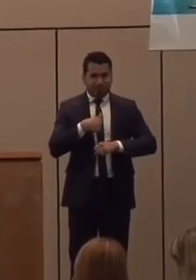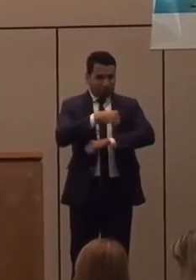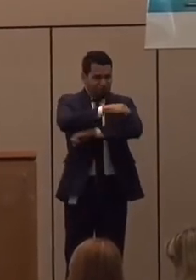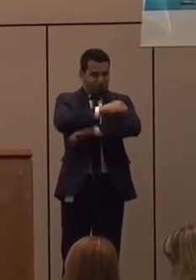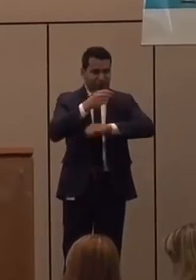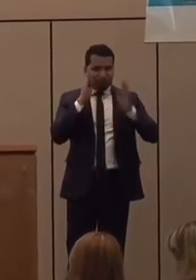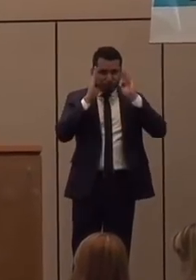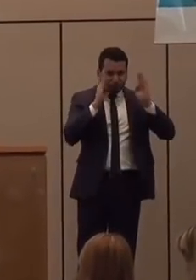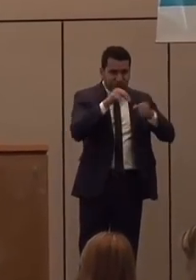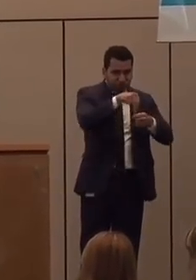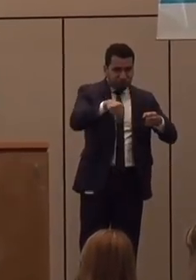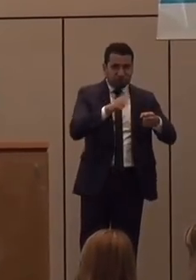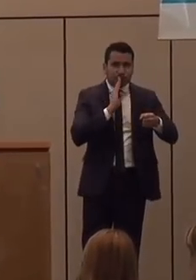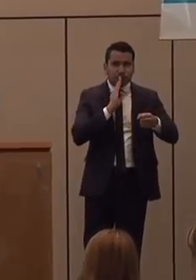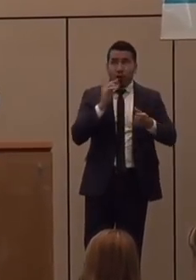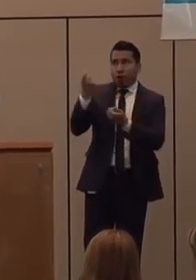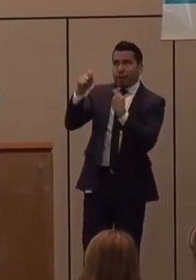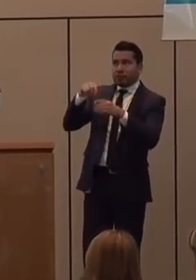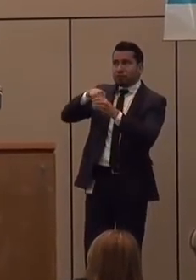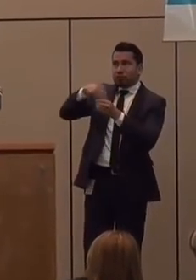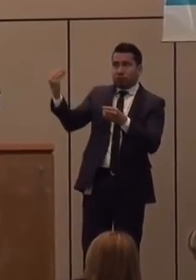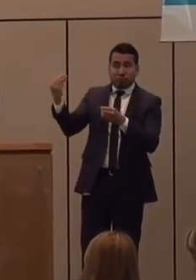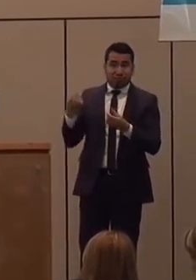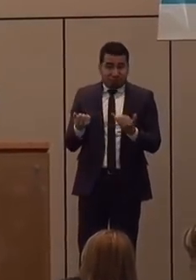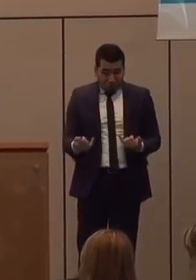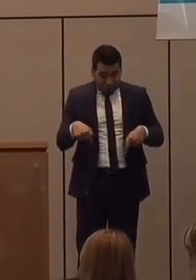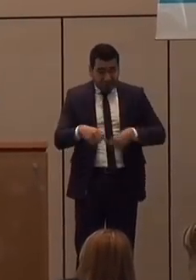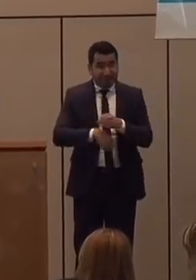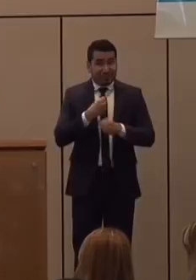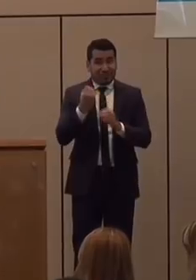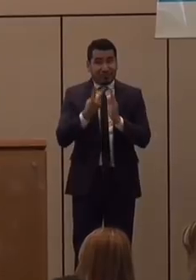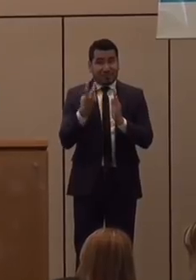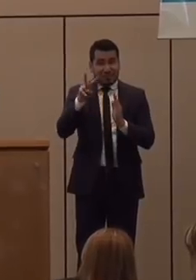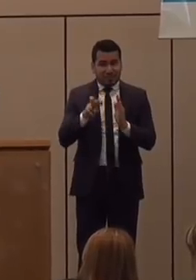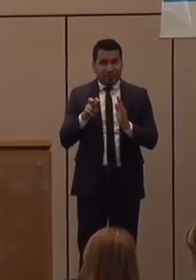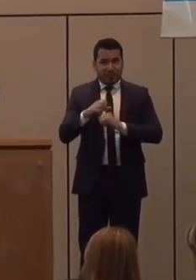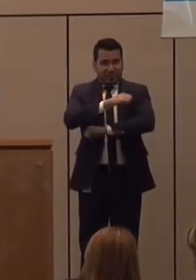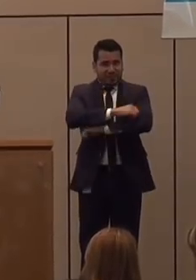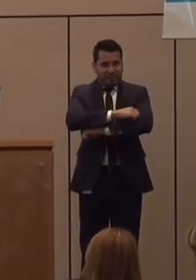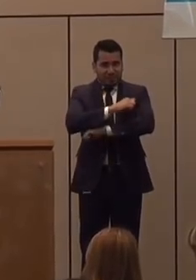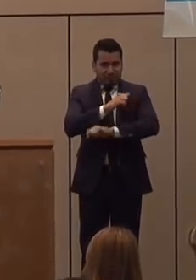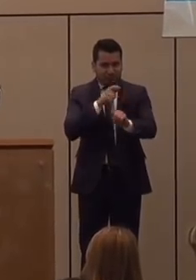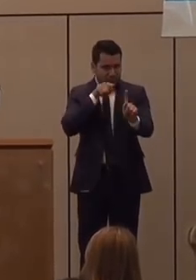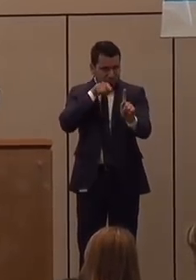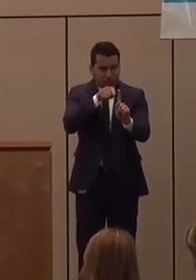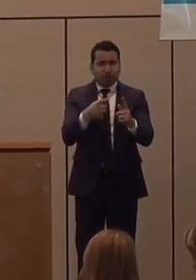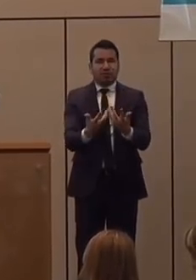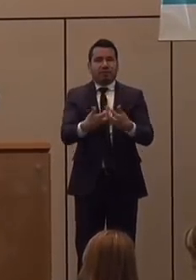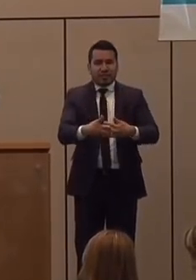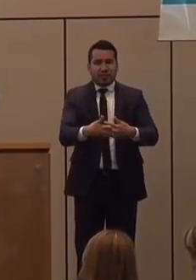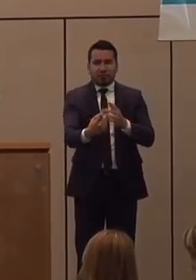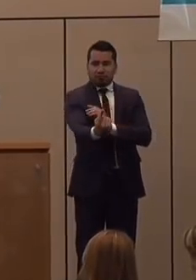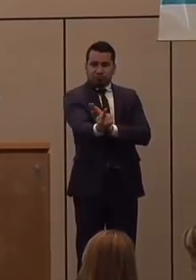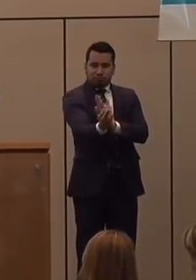sin embargo este año lanzamos una que la ventanilla única empresarial entonces viceministra bien porque no les cuenta que es esa